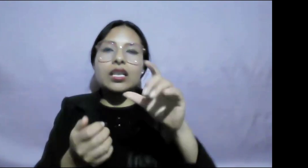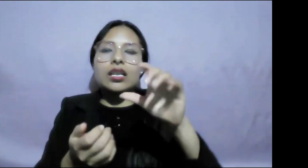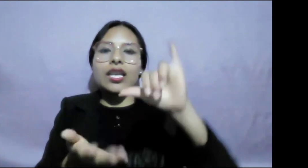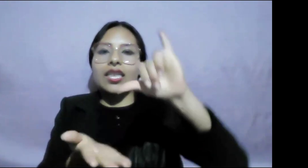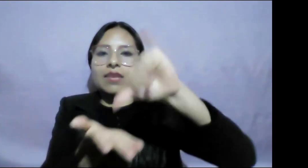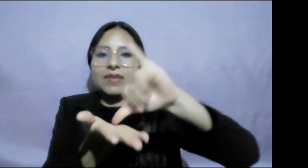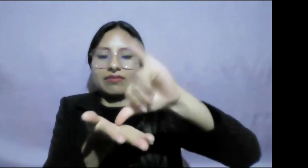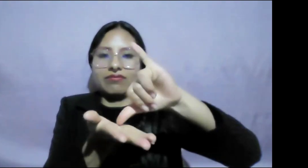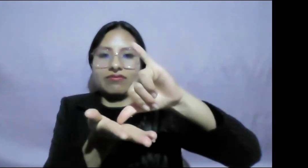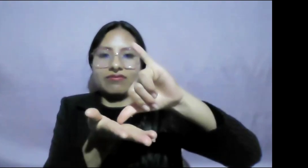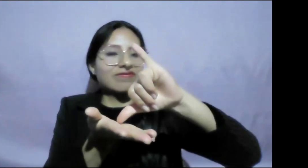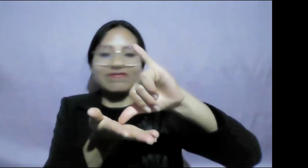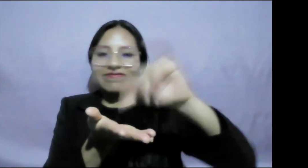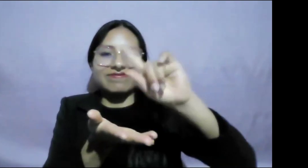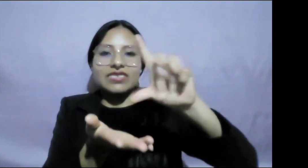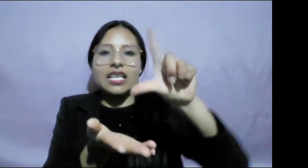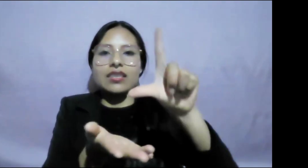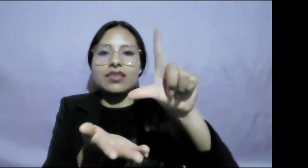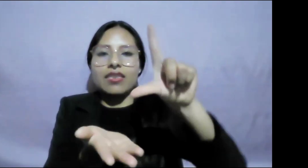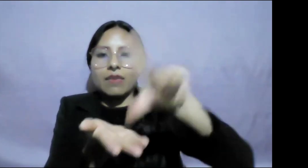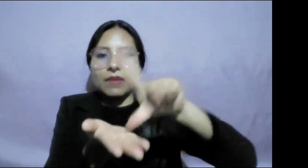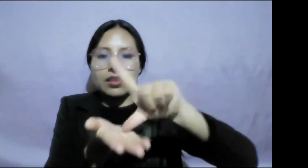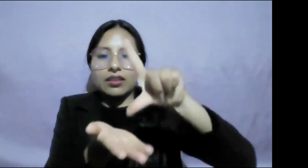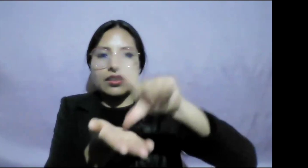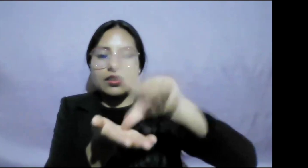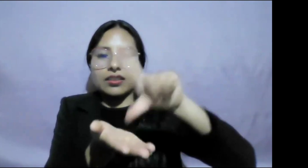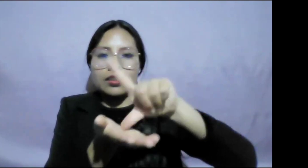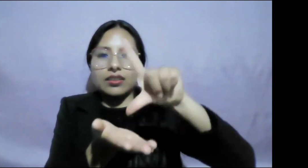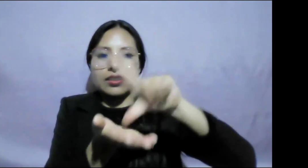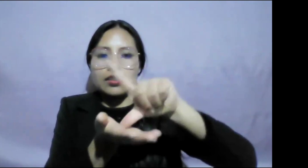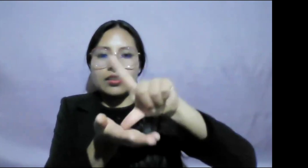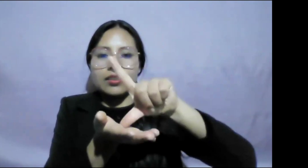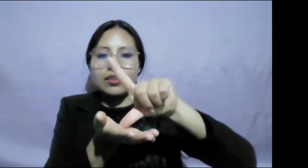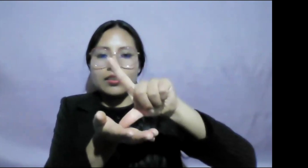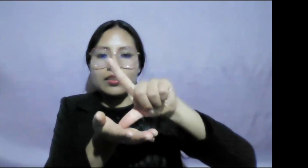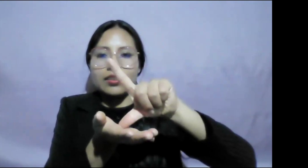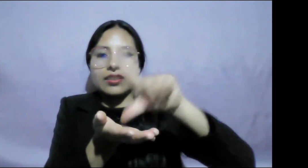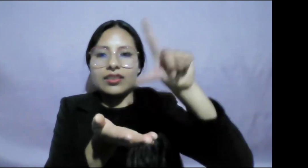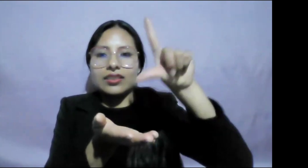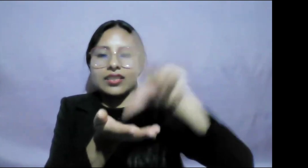está nada más ah no es así Lima es